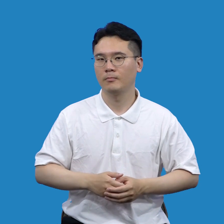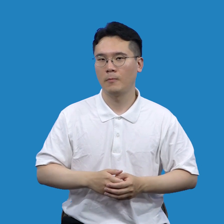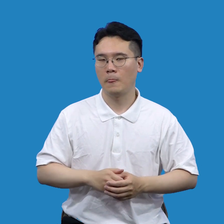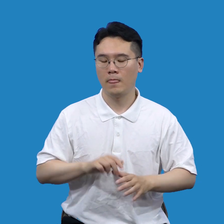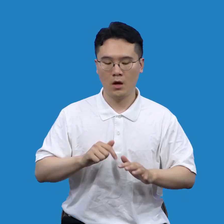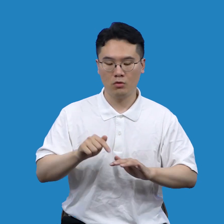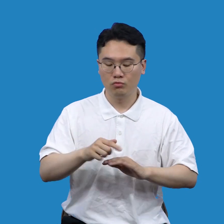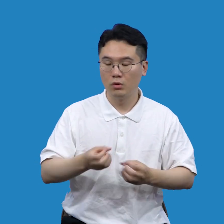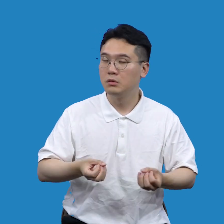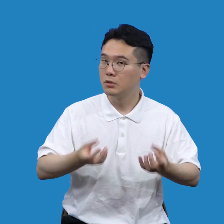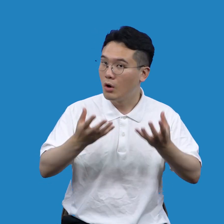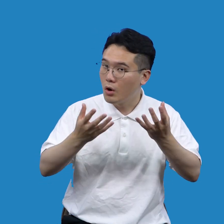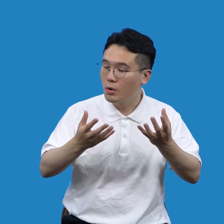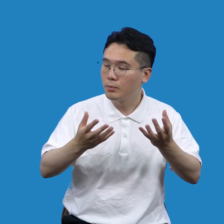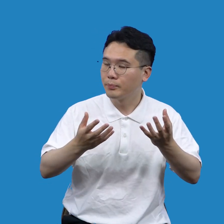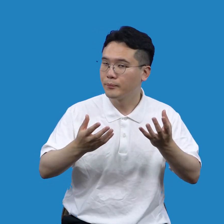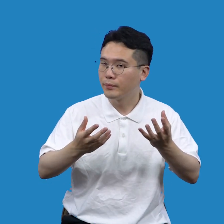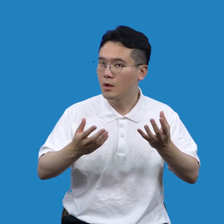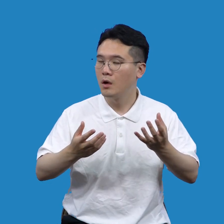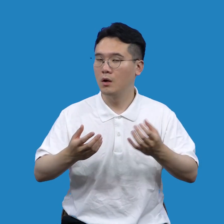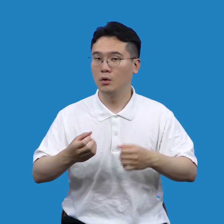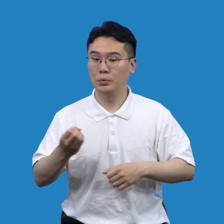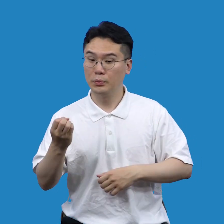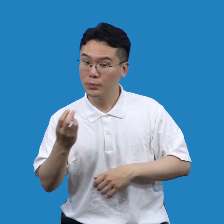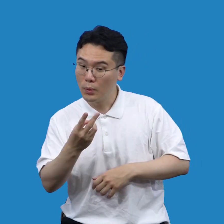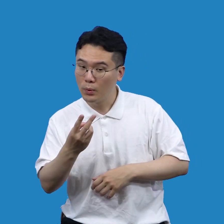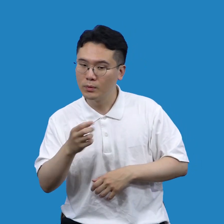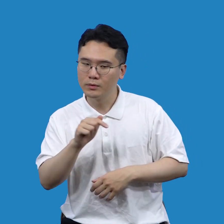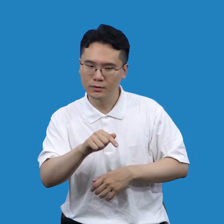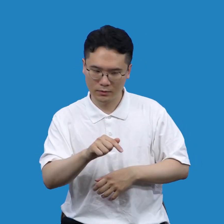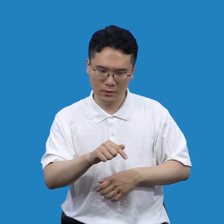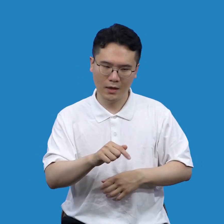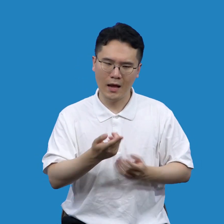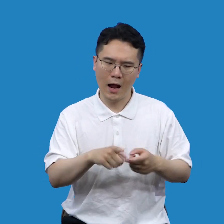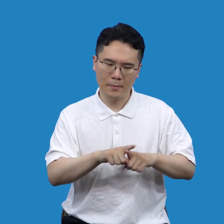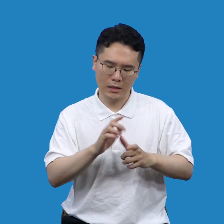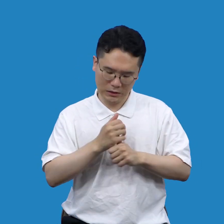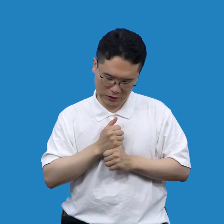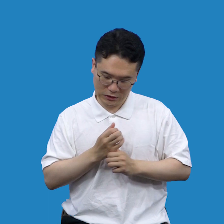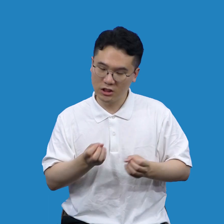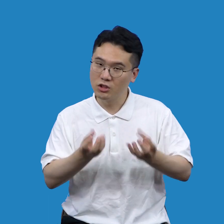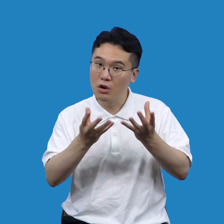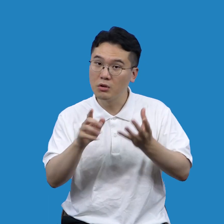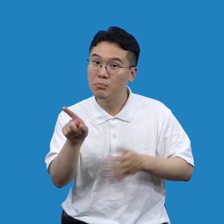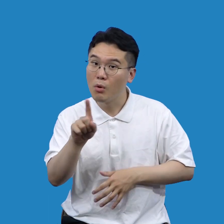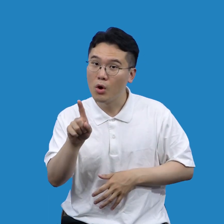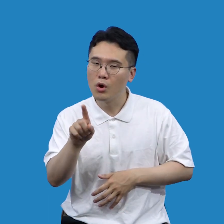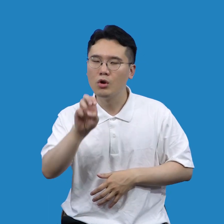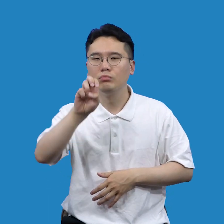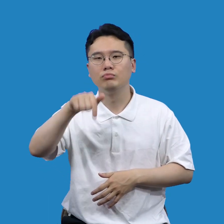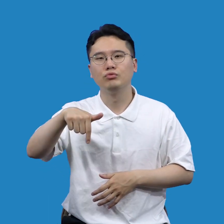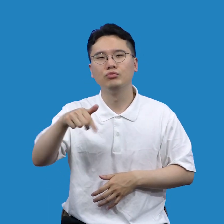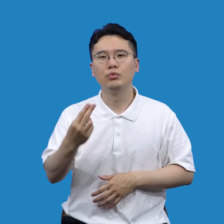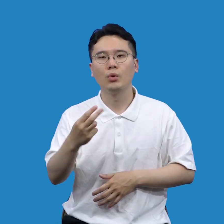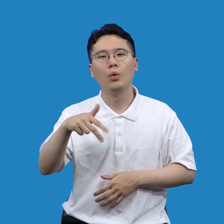유월절과 함께 이스라엘 명절에서 함께 같이 오는 절기가 있어요. 무교절입니다.